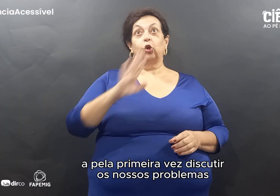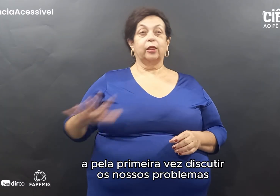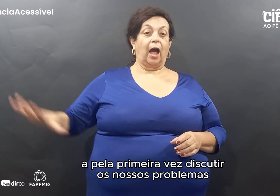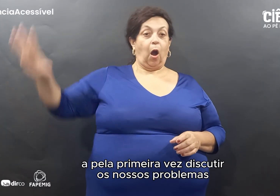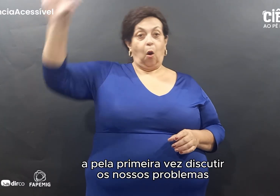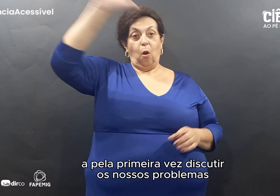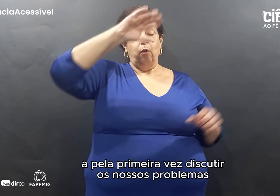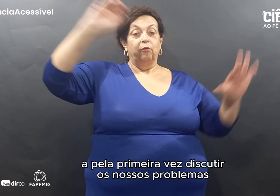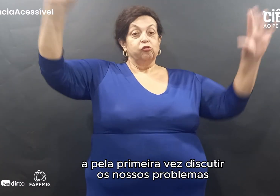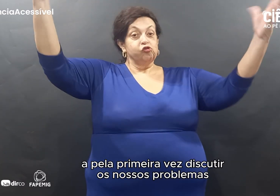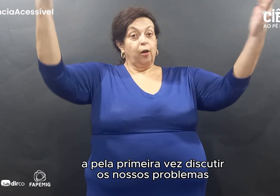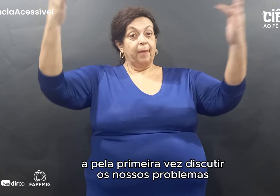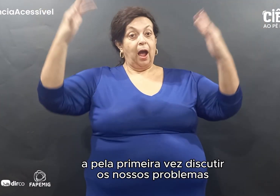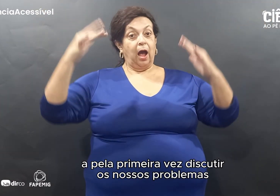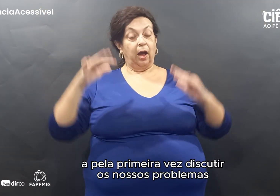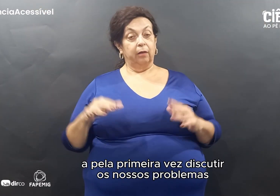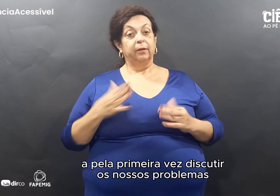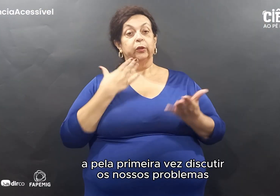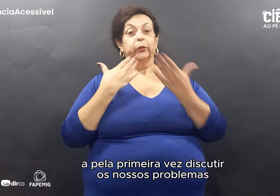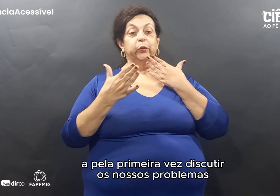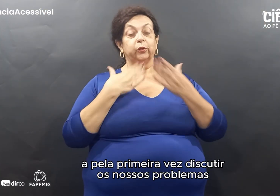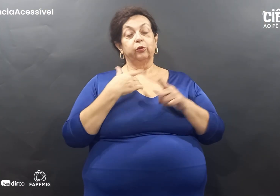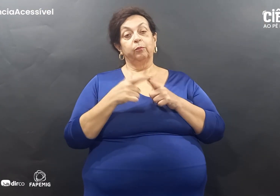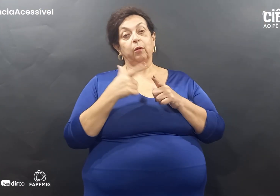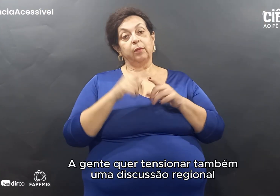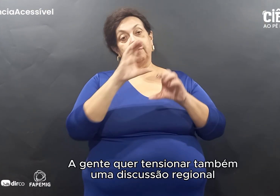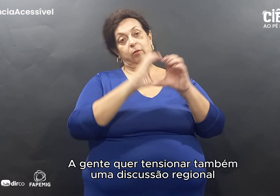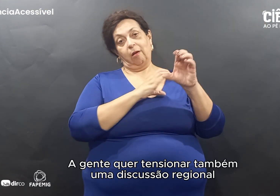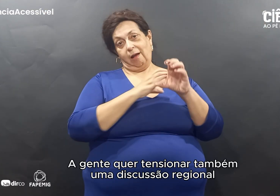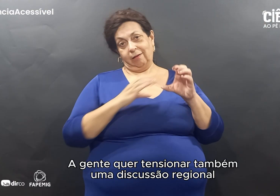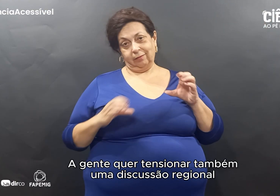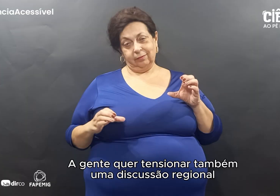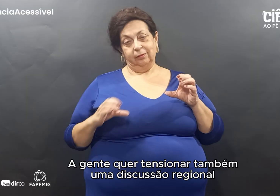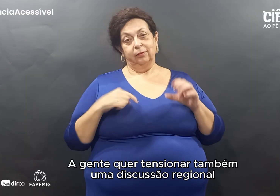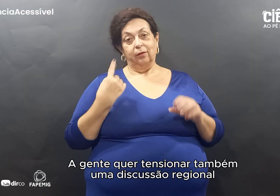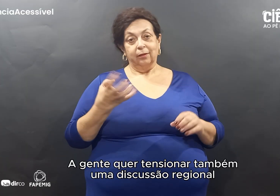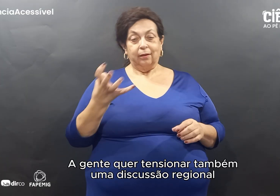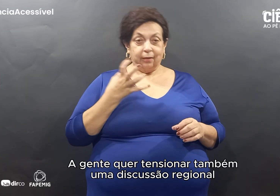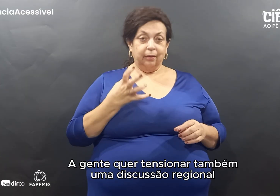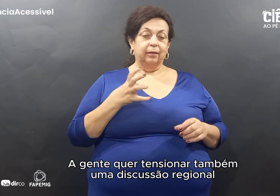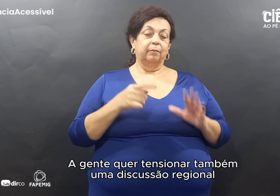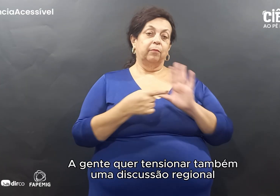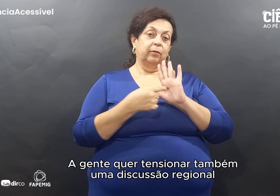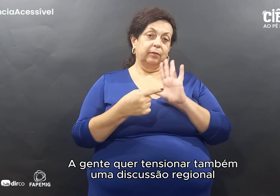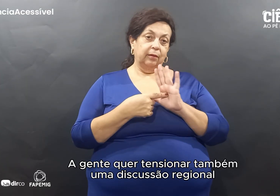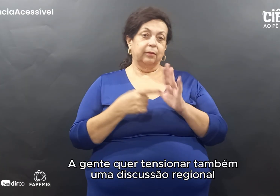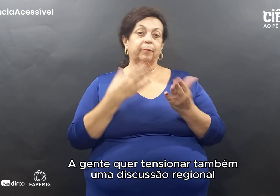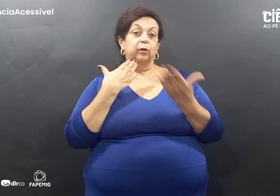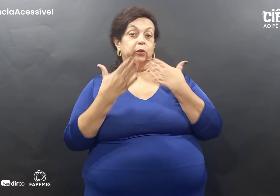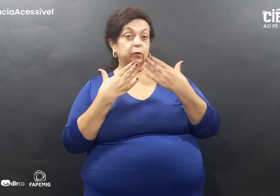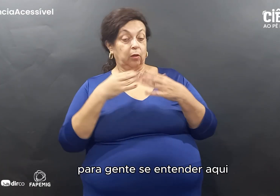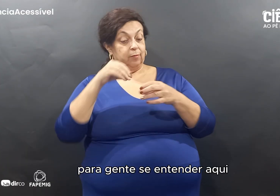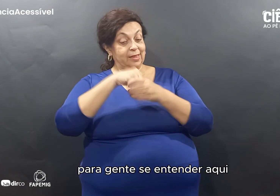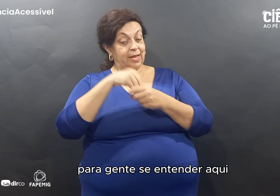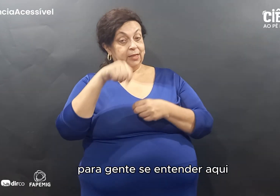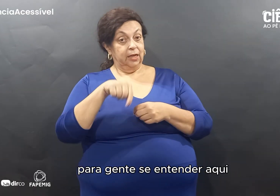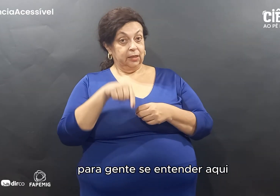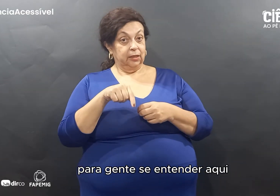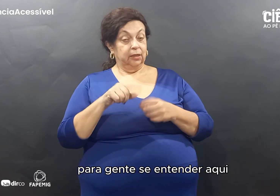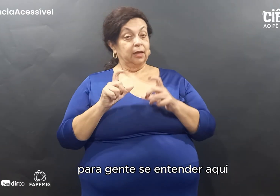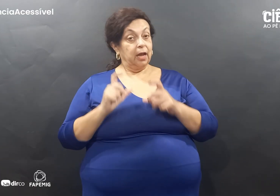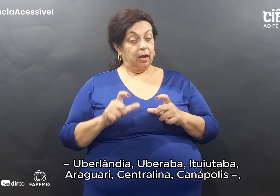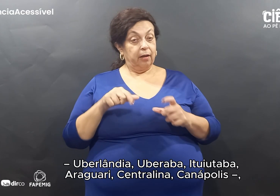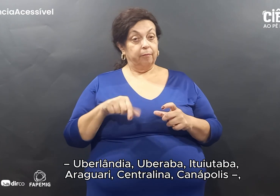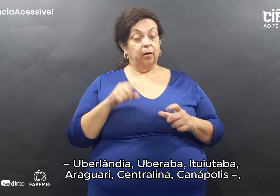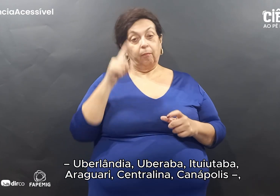pela primeira vez discutir os nossos problemas. A gente quer tensionar também uma discussão regional para a gente se